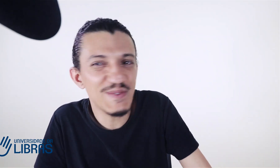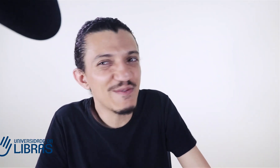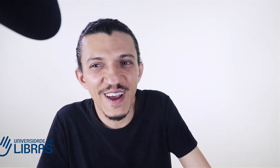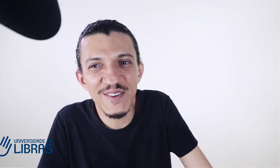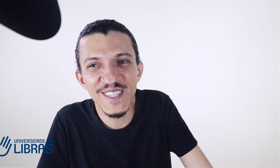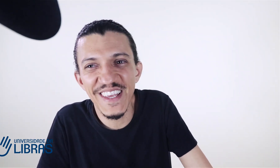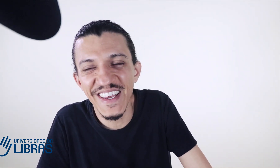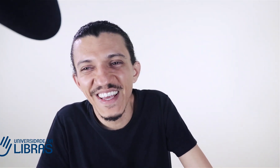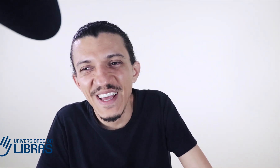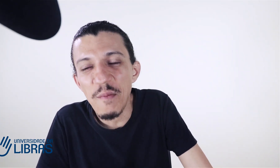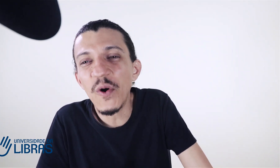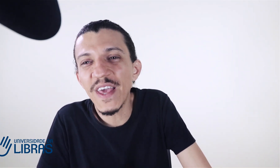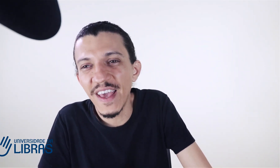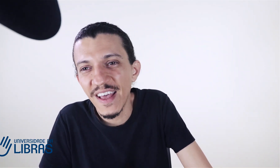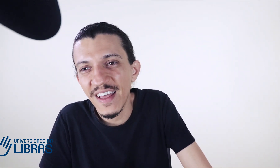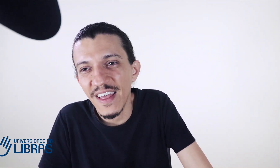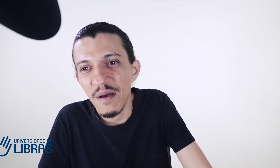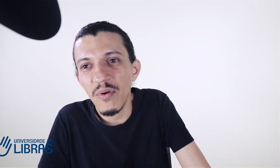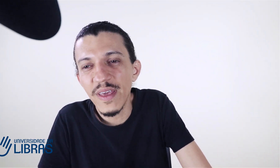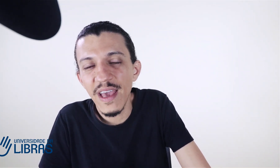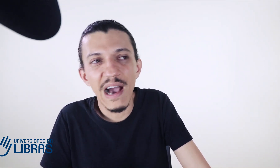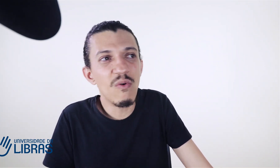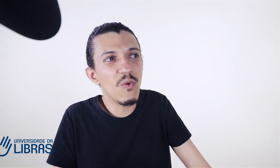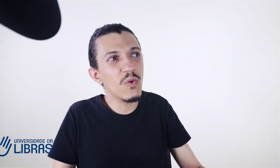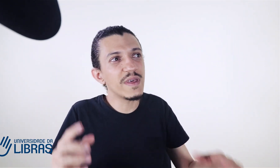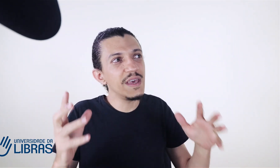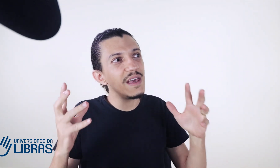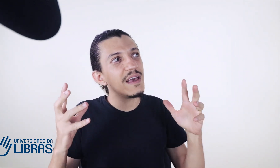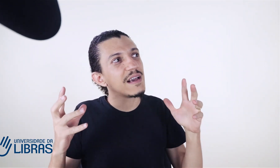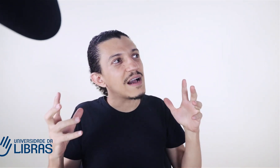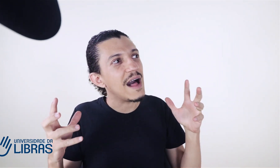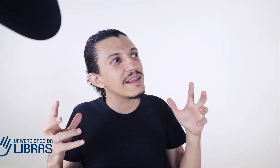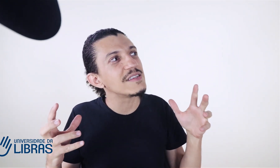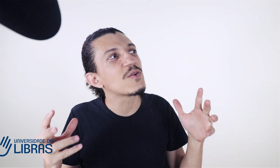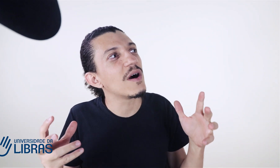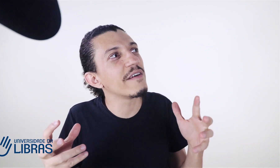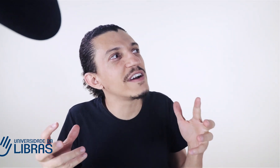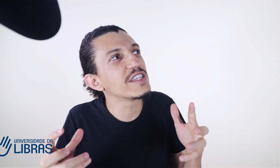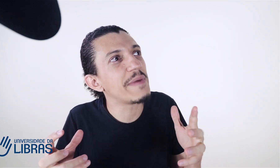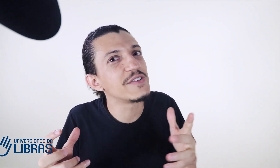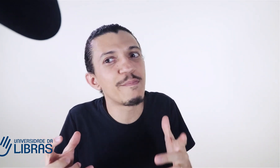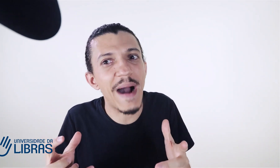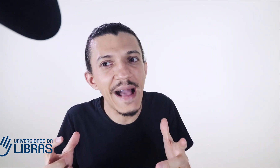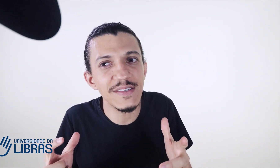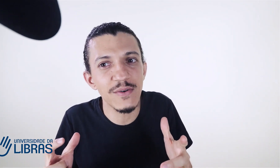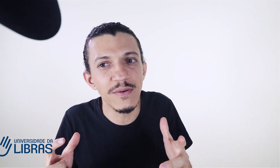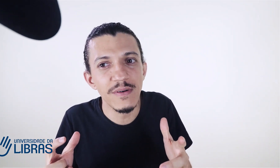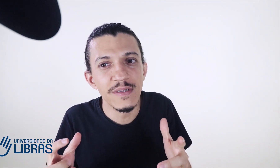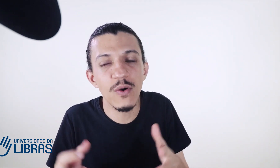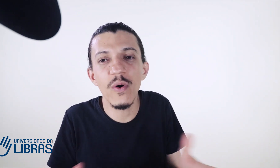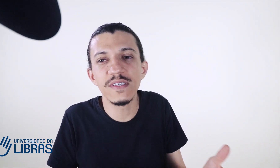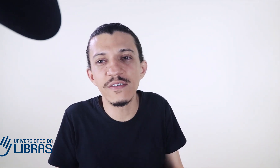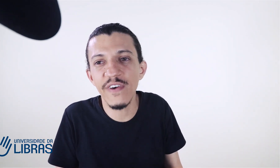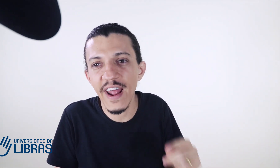vai conseguir. Por quê? Porque o que cada escola vai chamar de básico são coisas